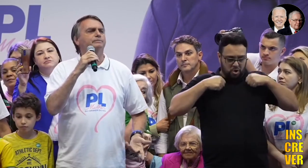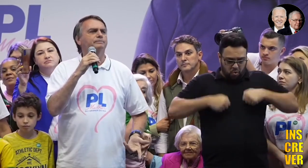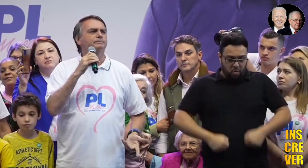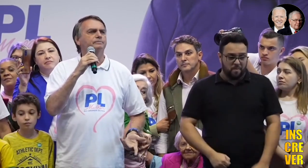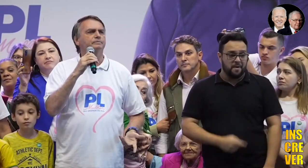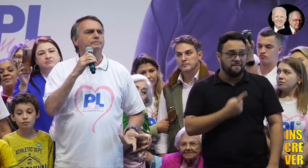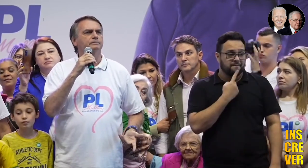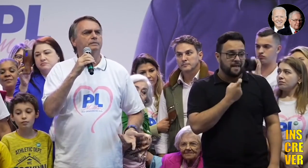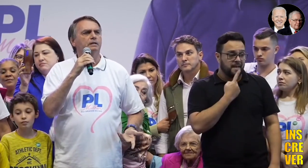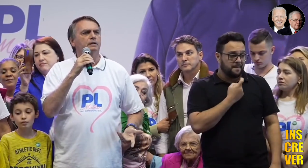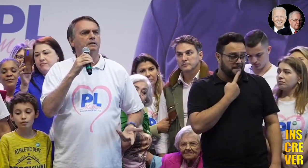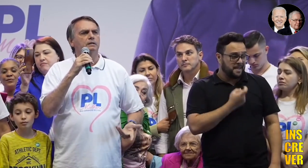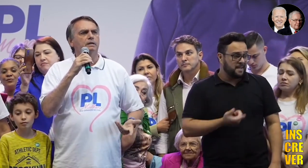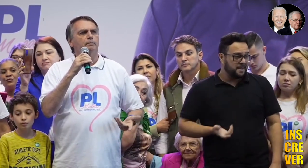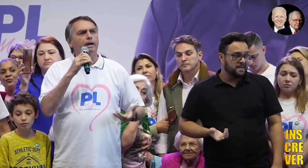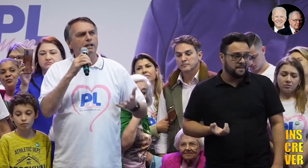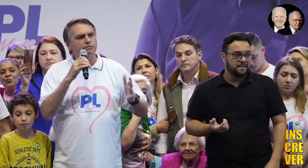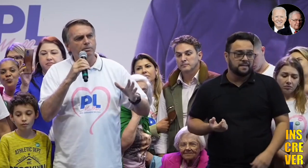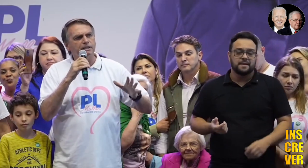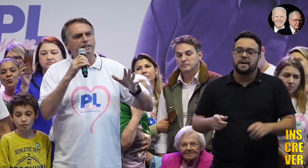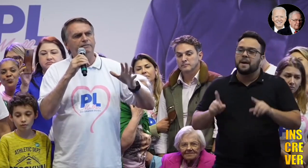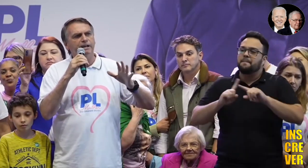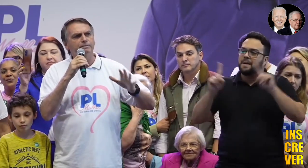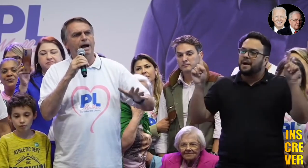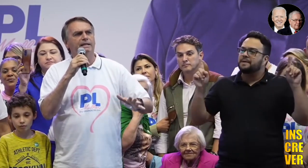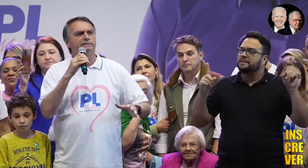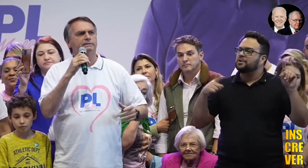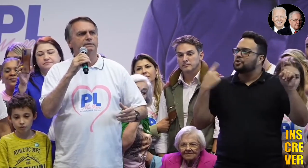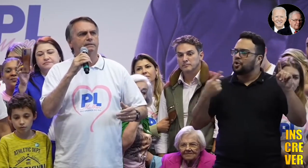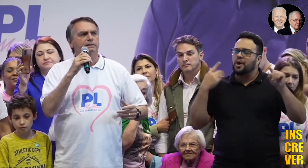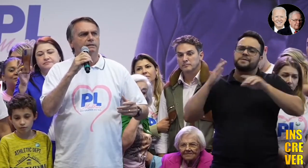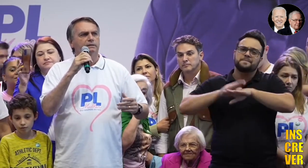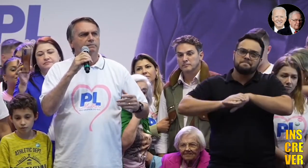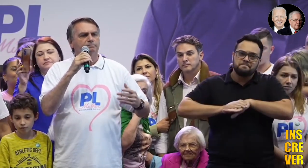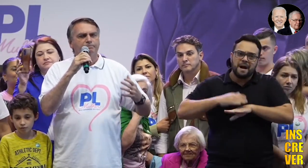vermelho. Mas nós vamos cada vez mais